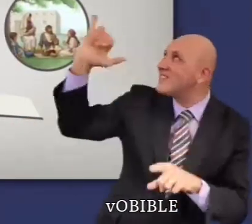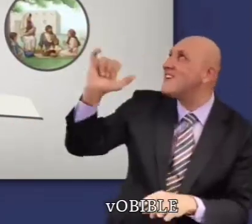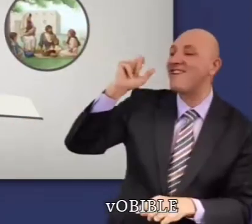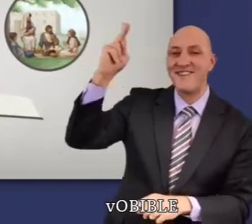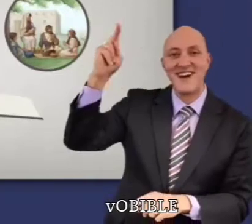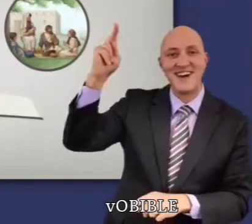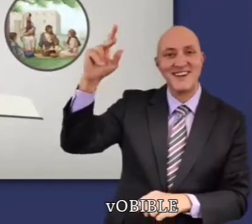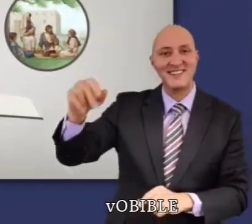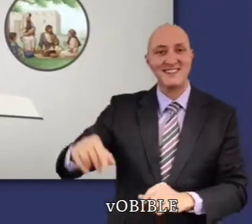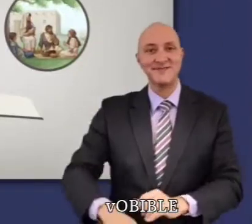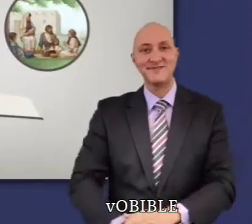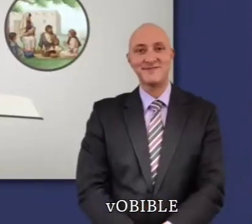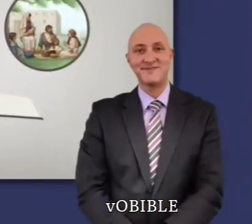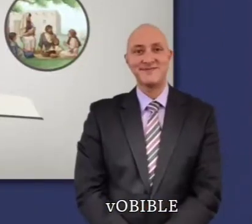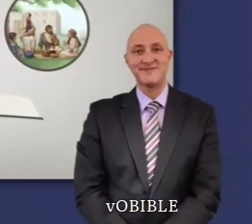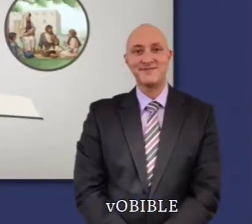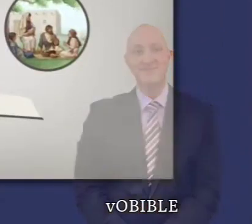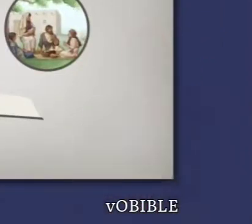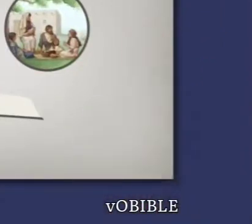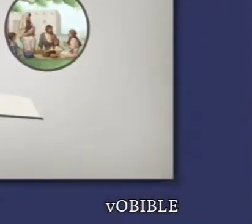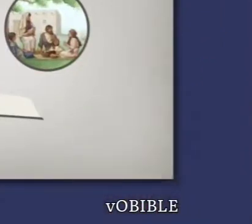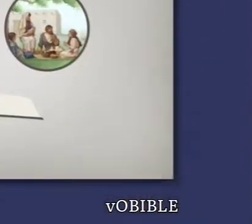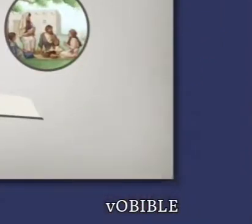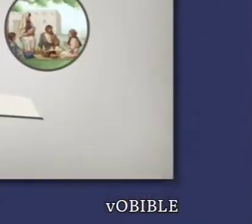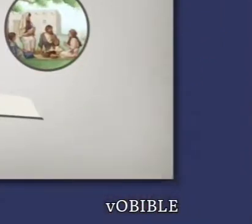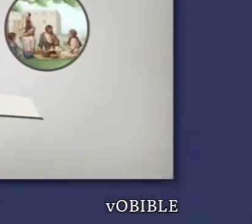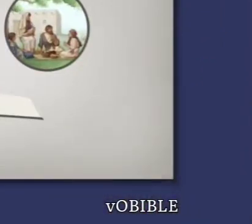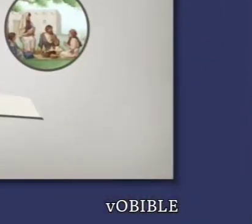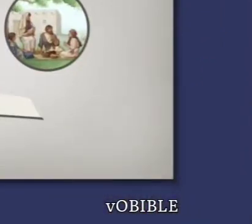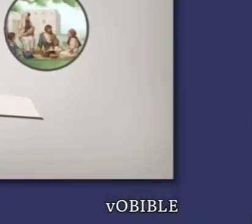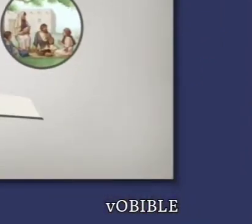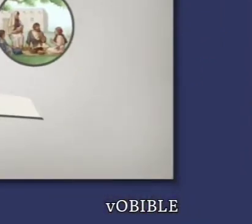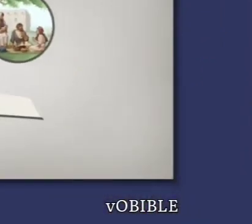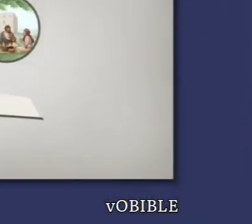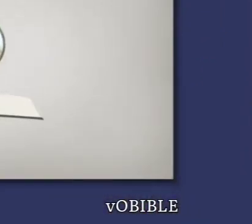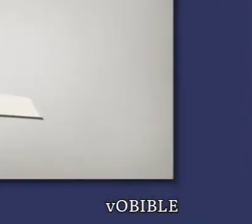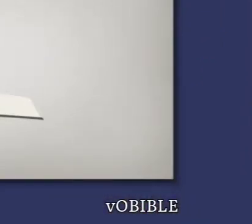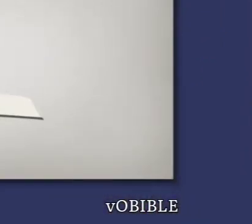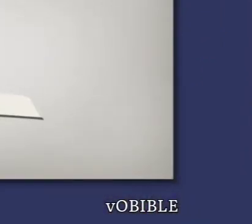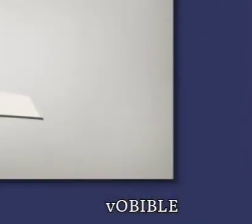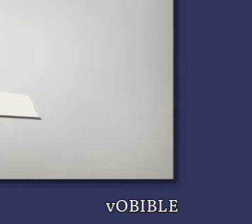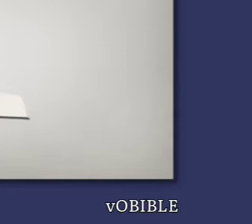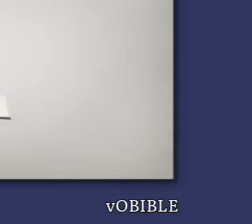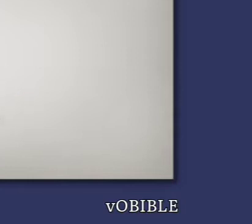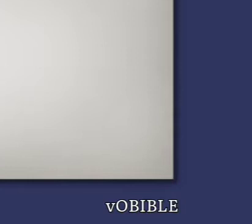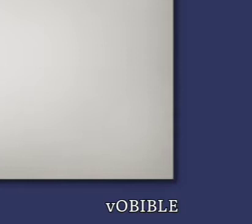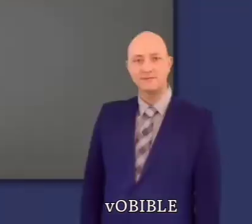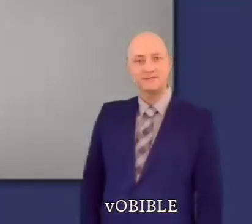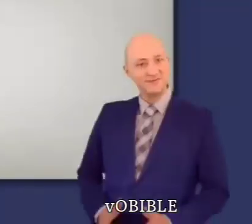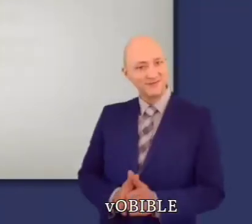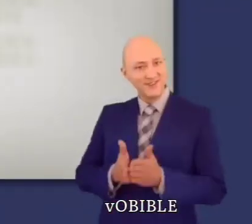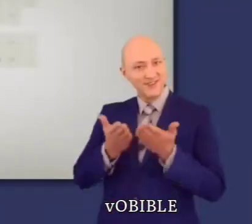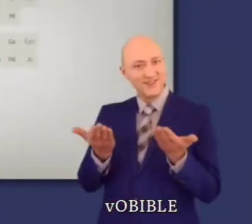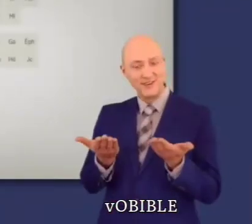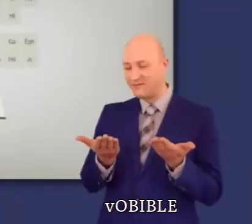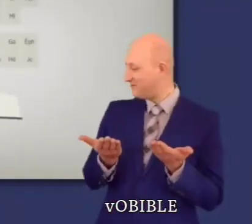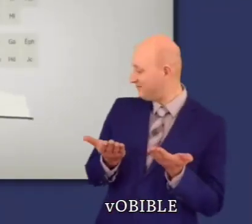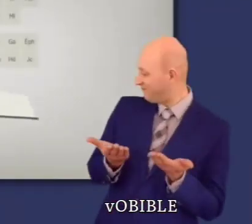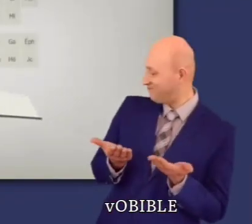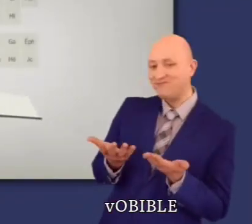aussi pourquoi nous devons avoir un profond respect pour son saint nom et pourquoi nous pouvons être sûrs que toute la terre sera imprégnée de la sainteté de